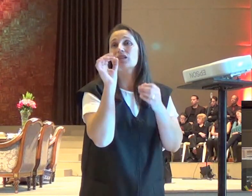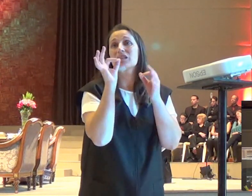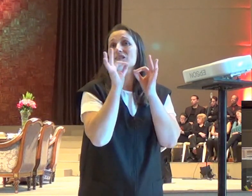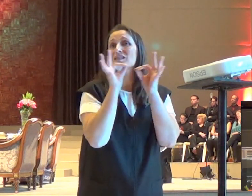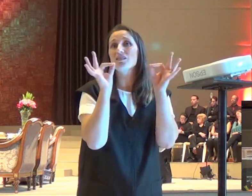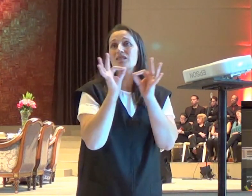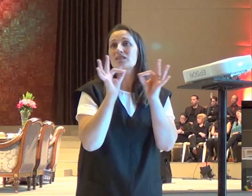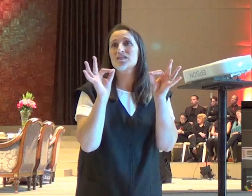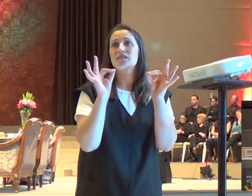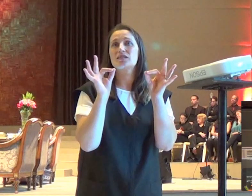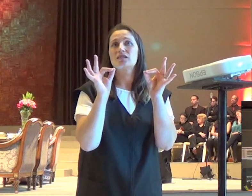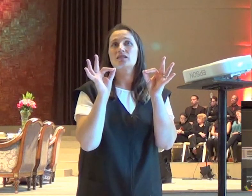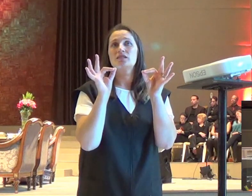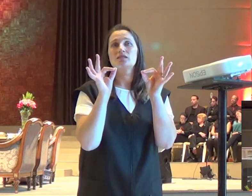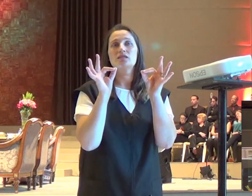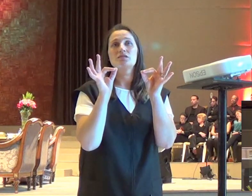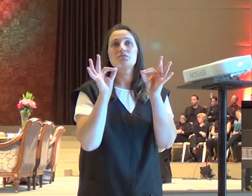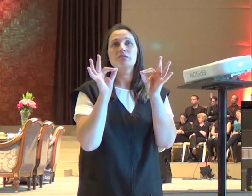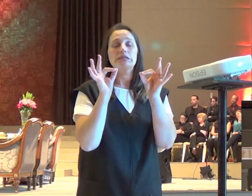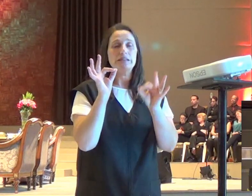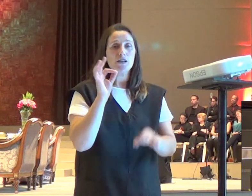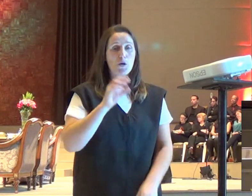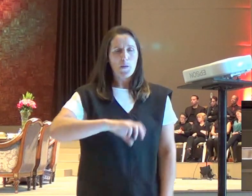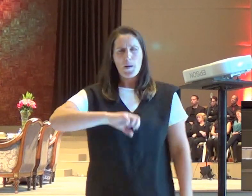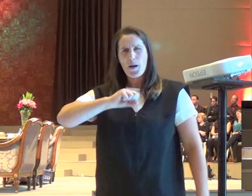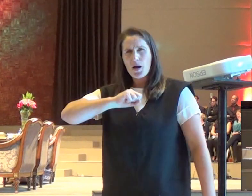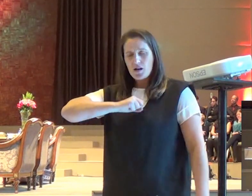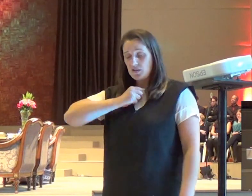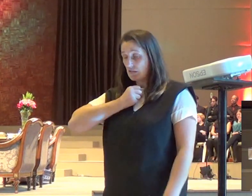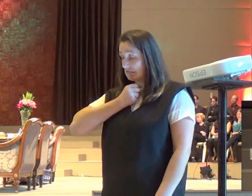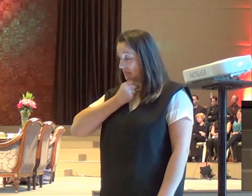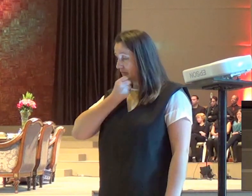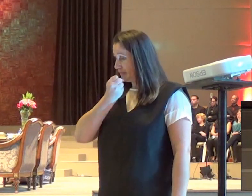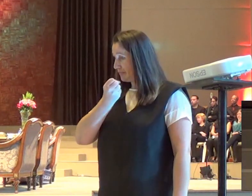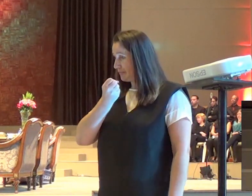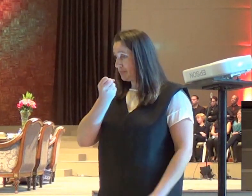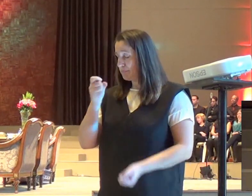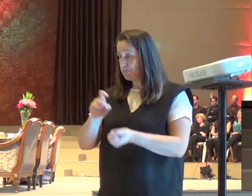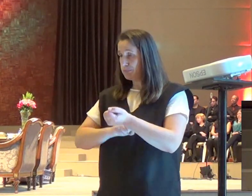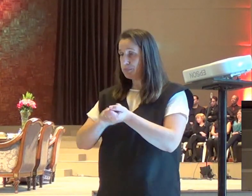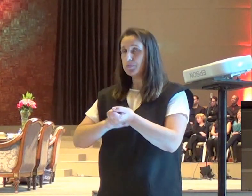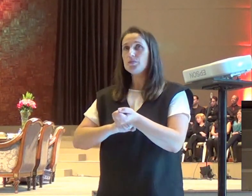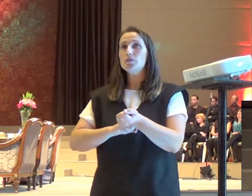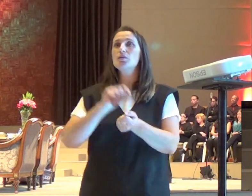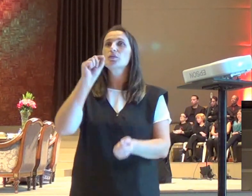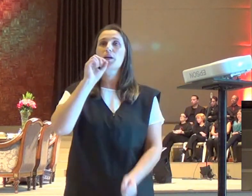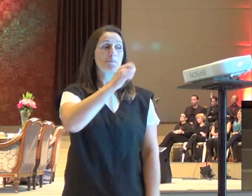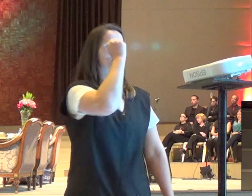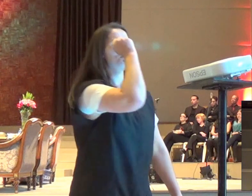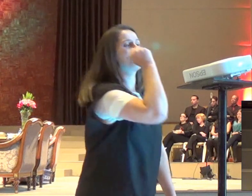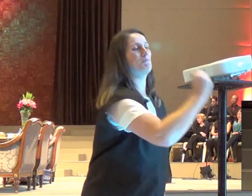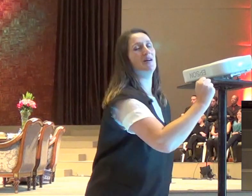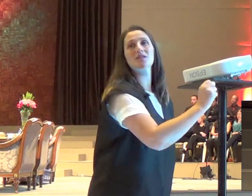aconteceu, e ele cheio de ira por causa disso, mata o seu irmão,